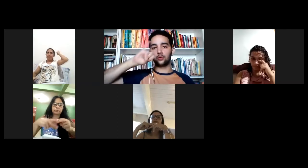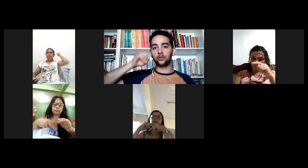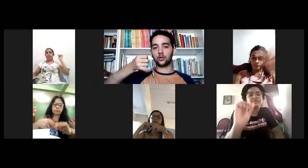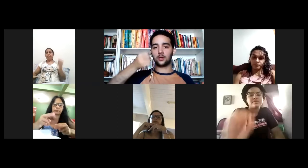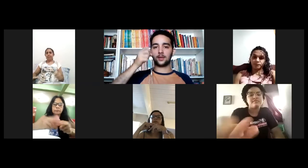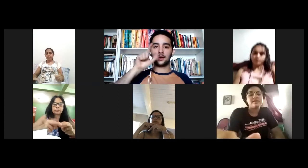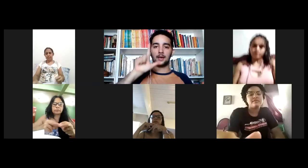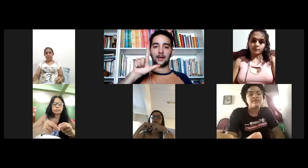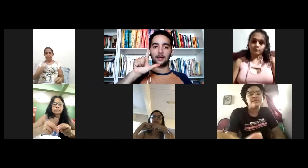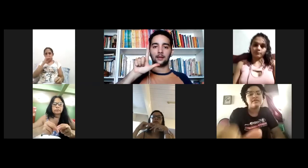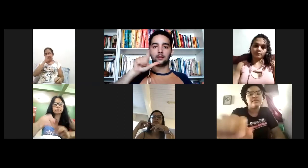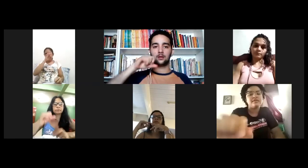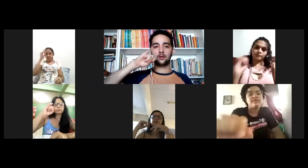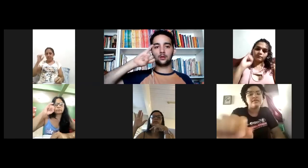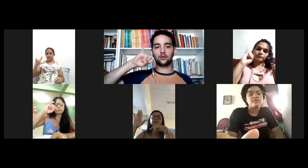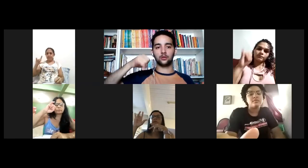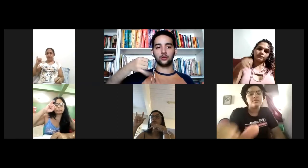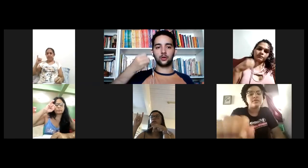Julho. JL.